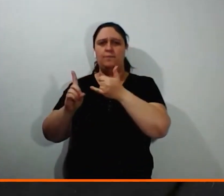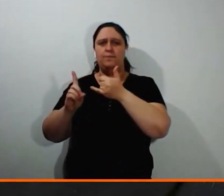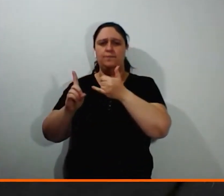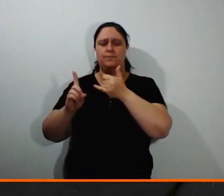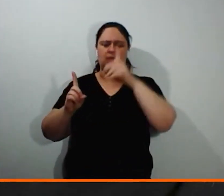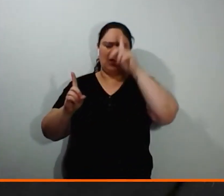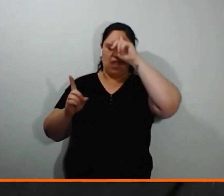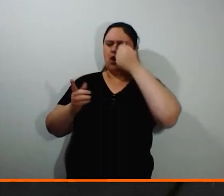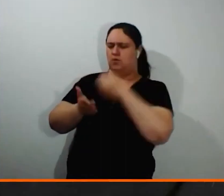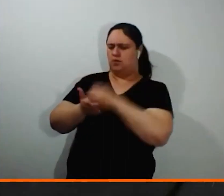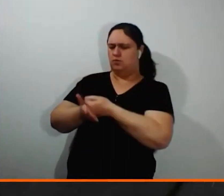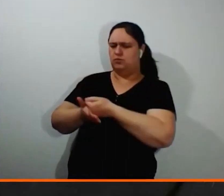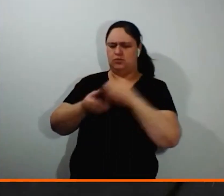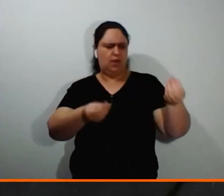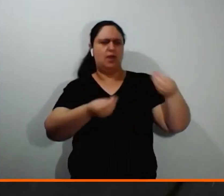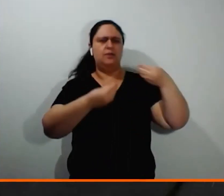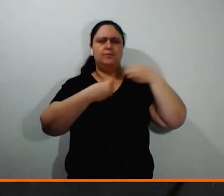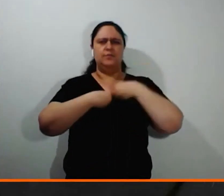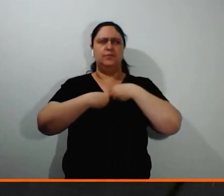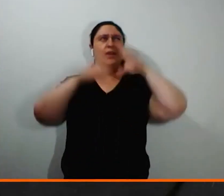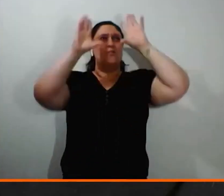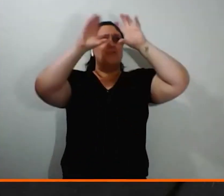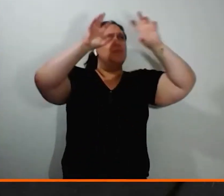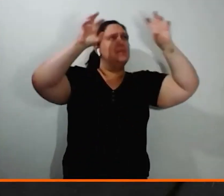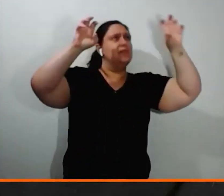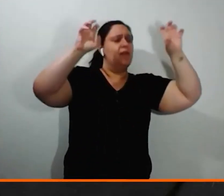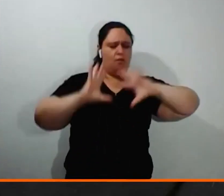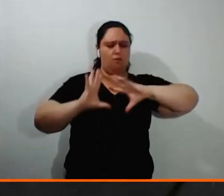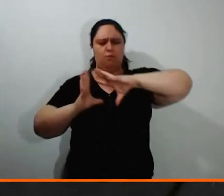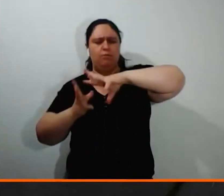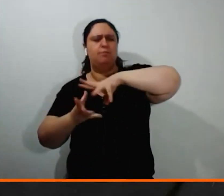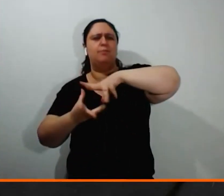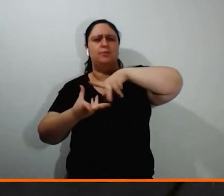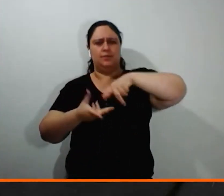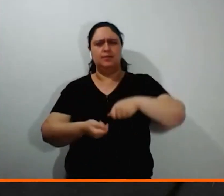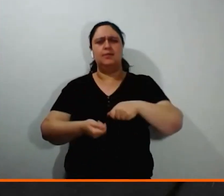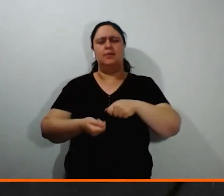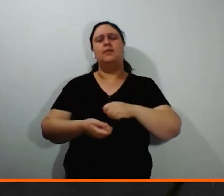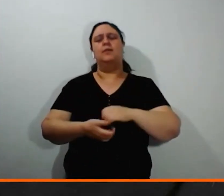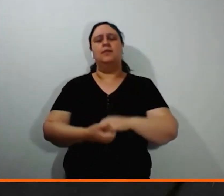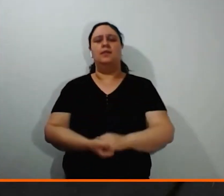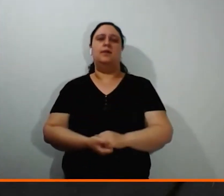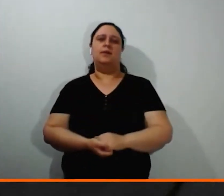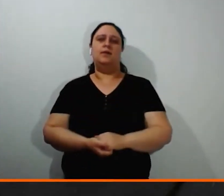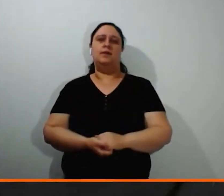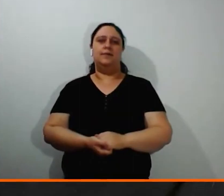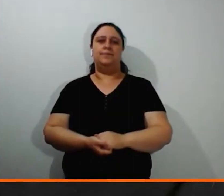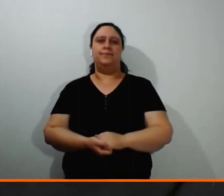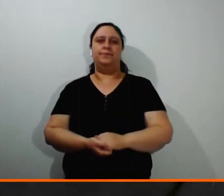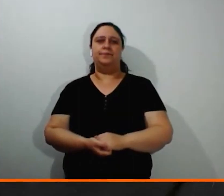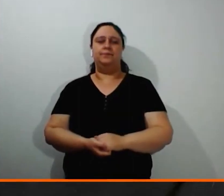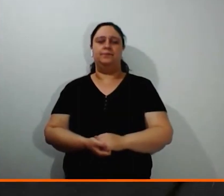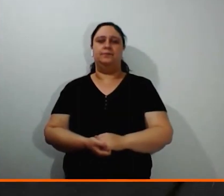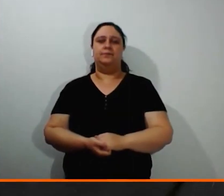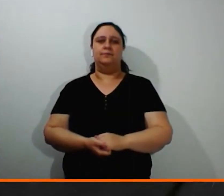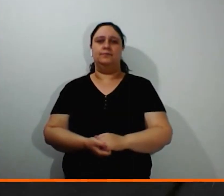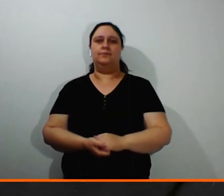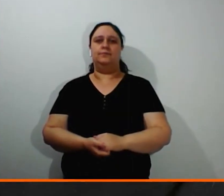e na terra. O Senhor, nesse momento, Ele recebeu toda a